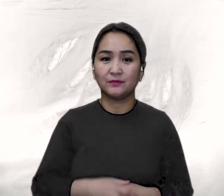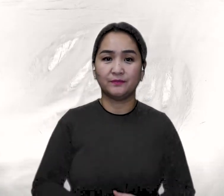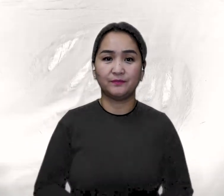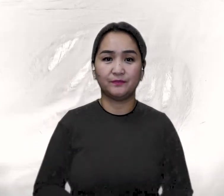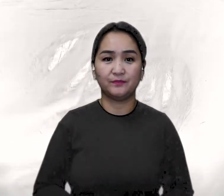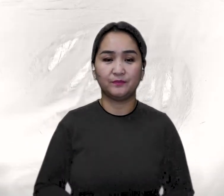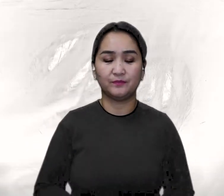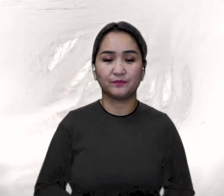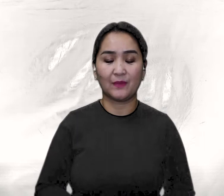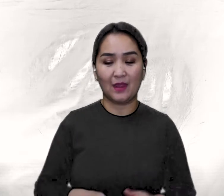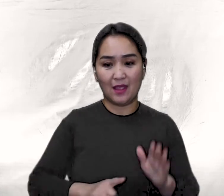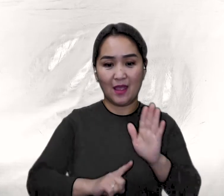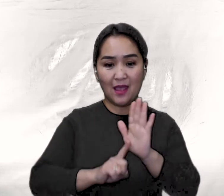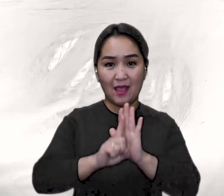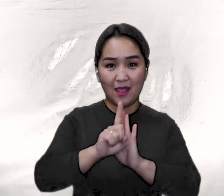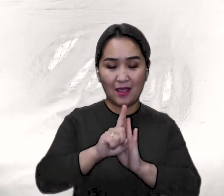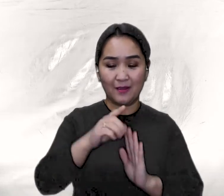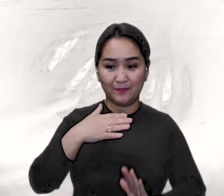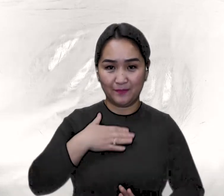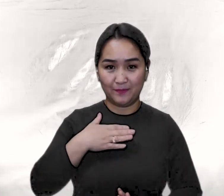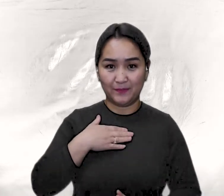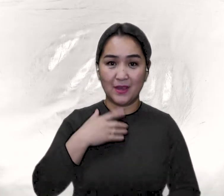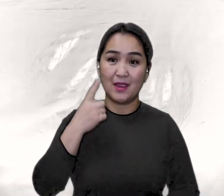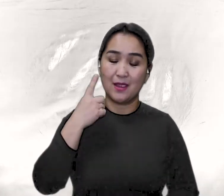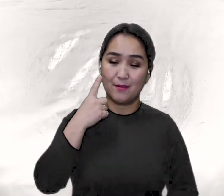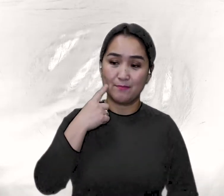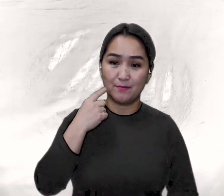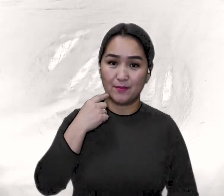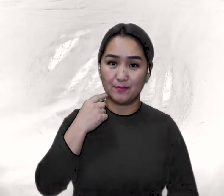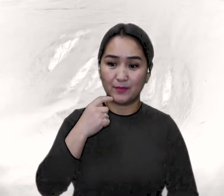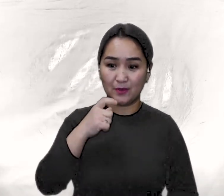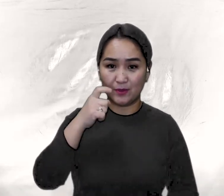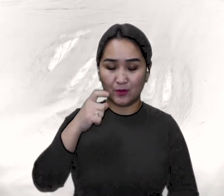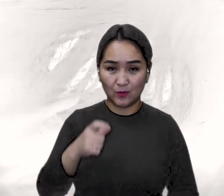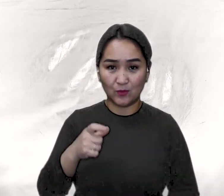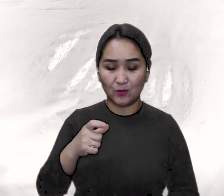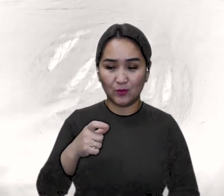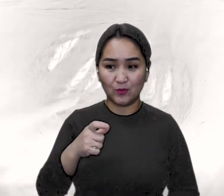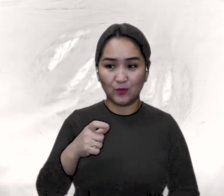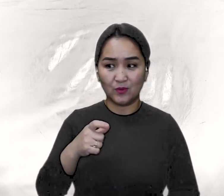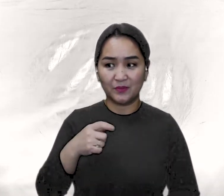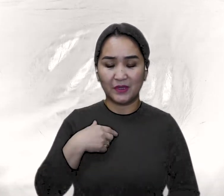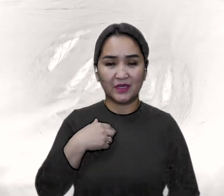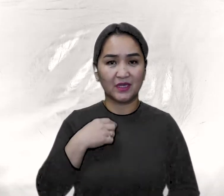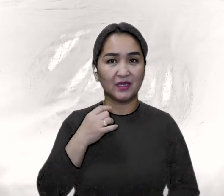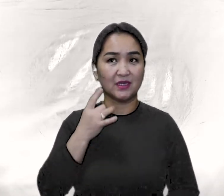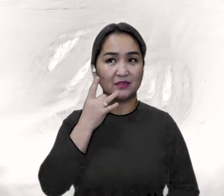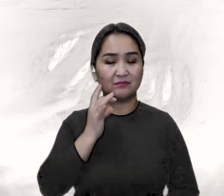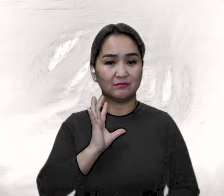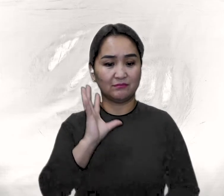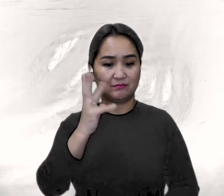ах намайг эмгтэй өвтөө ирэхэд байгааг мэдхэд одоо нэг 2 жилийн өмнө